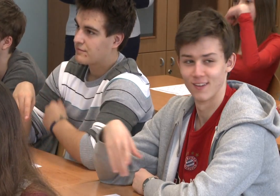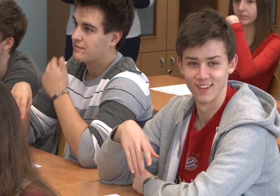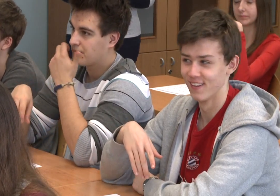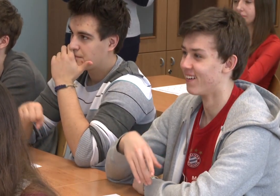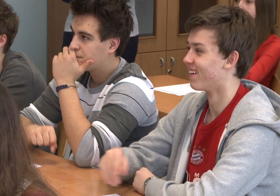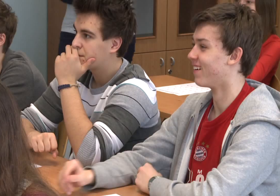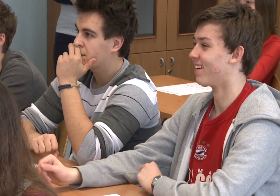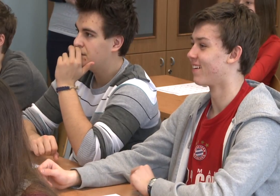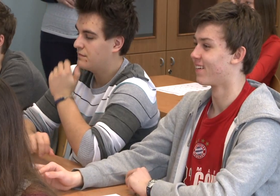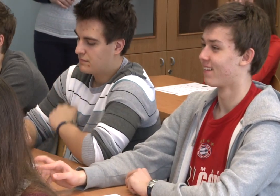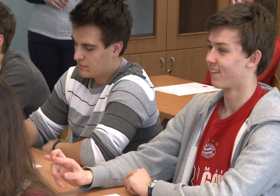R.